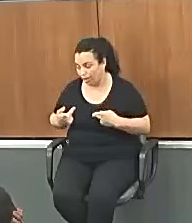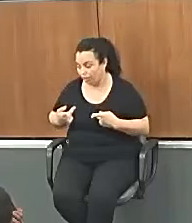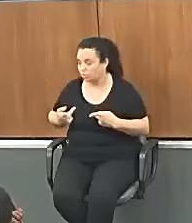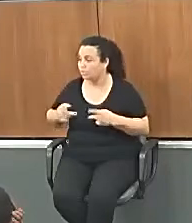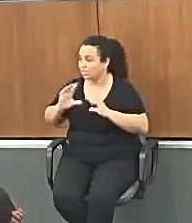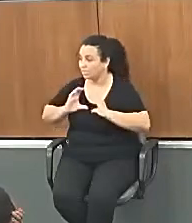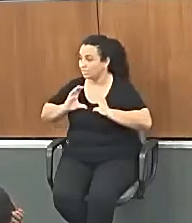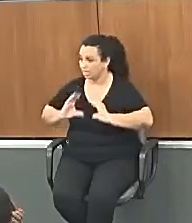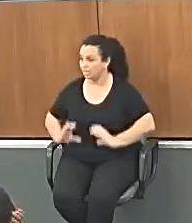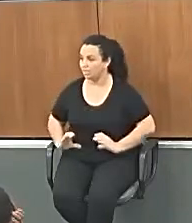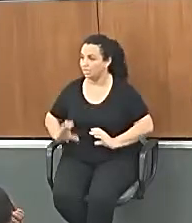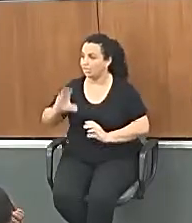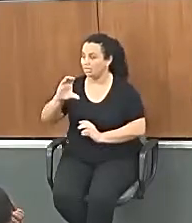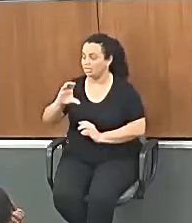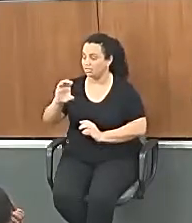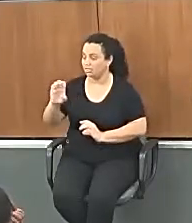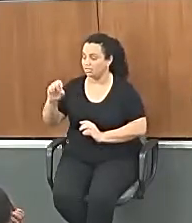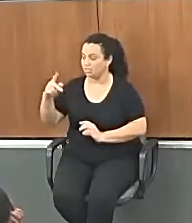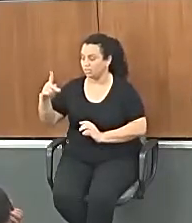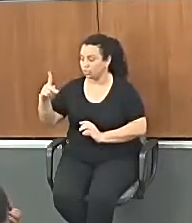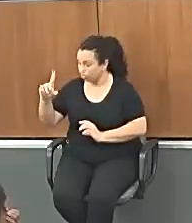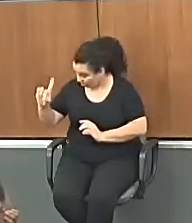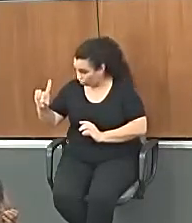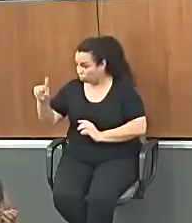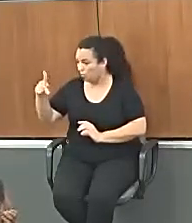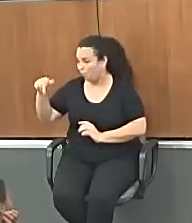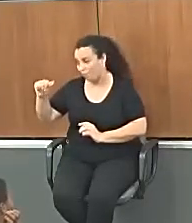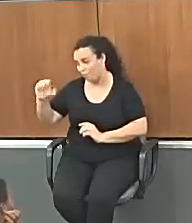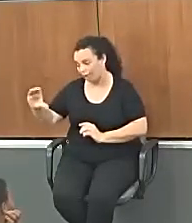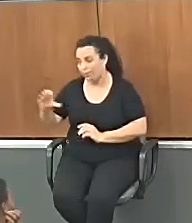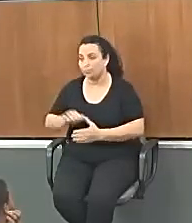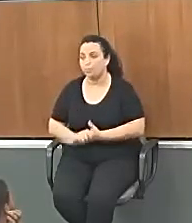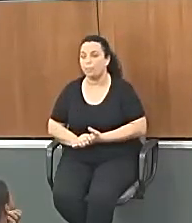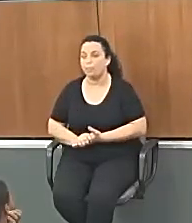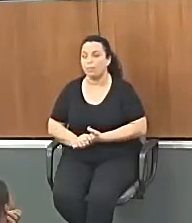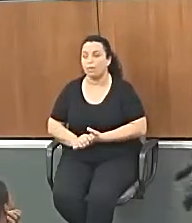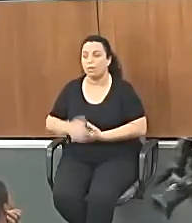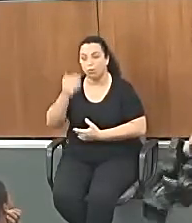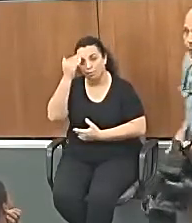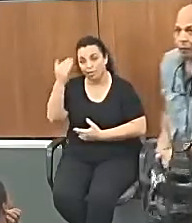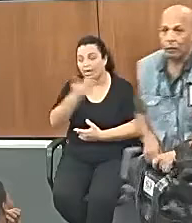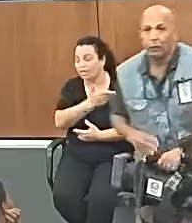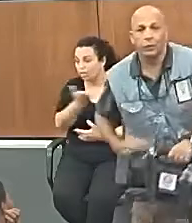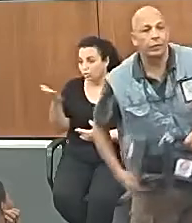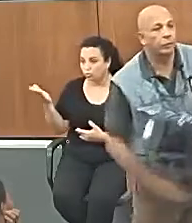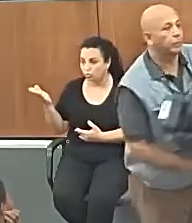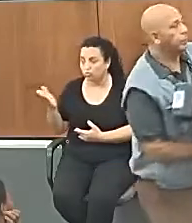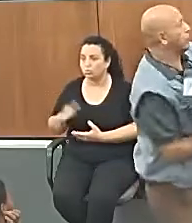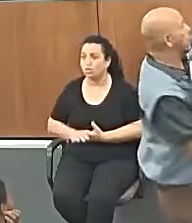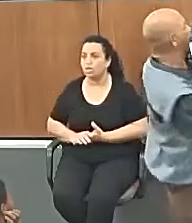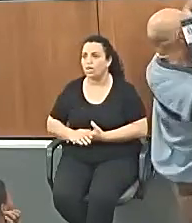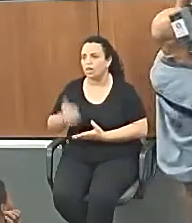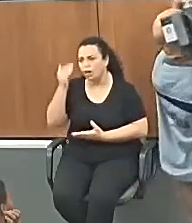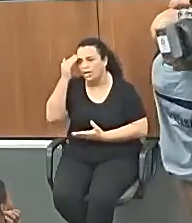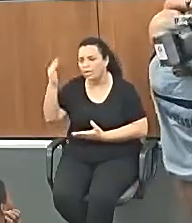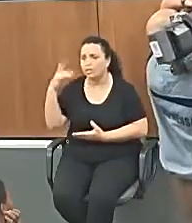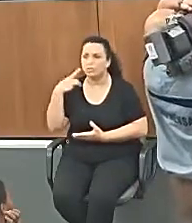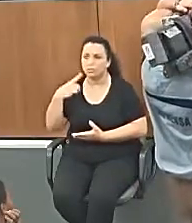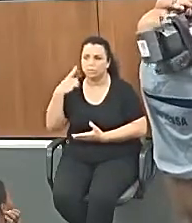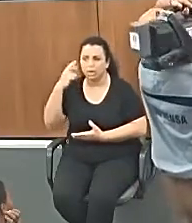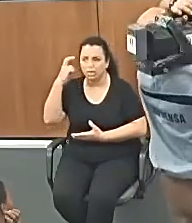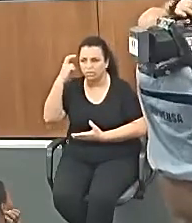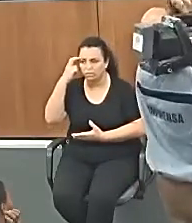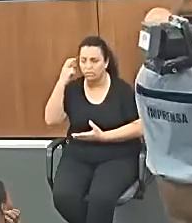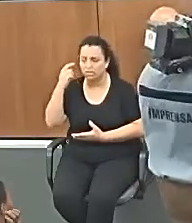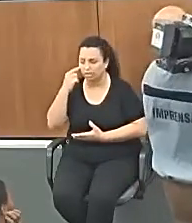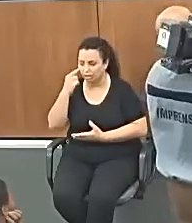pac obrigado a todos é agradeço aqui é o deputado josé